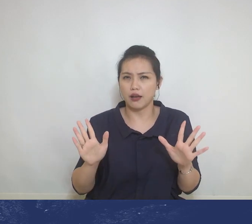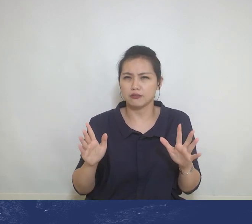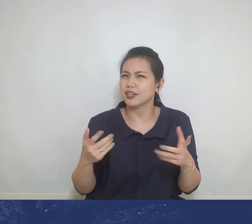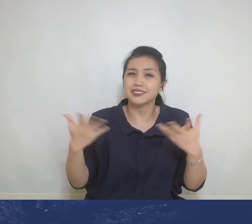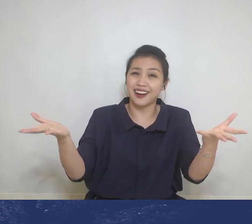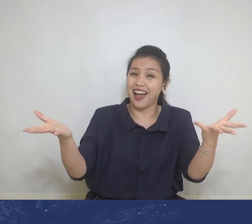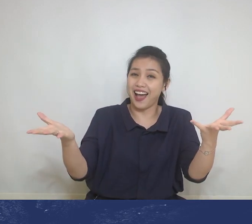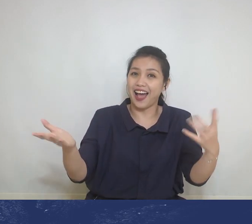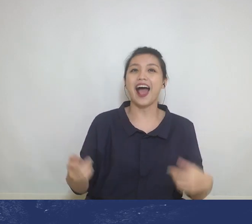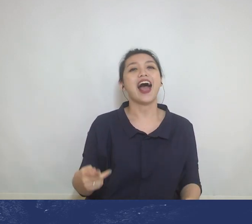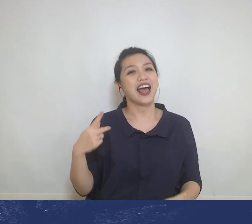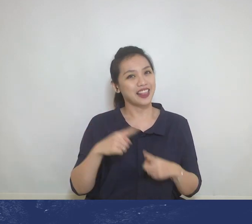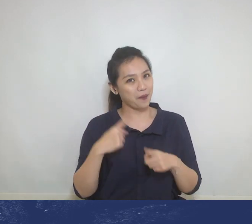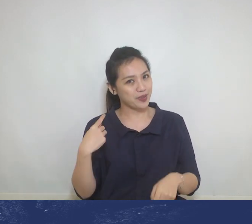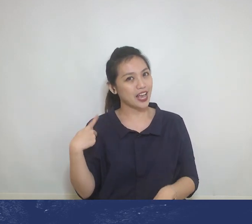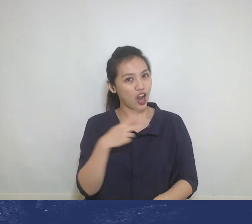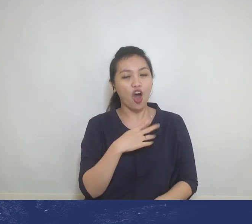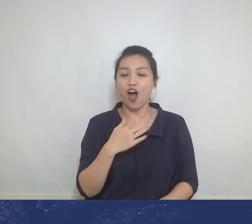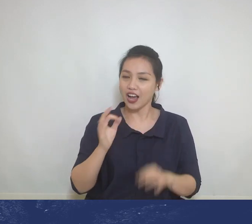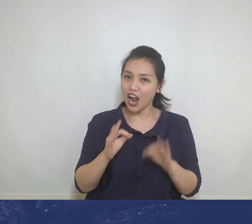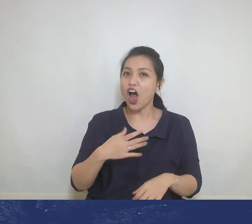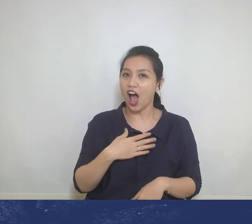kalau saya mau percaya pada Tuhan.